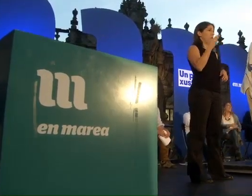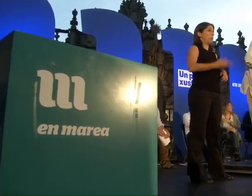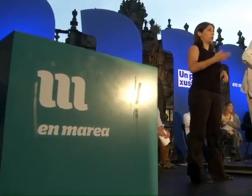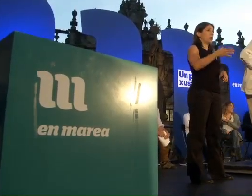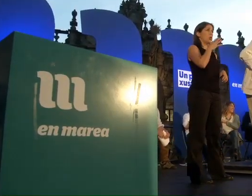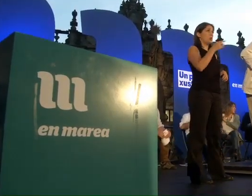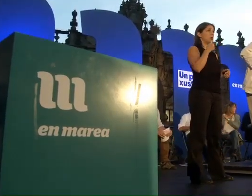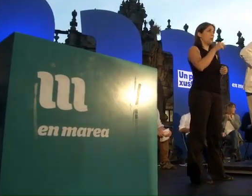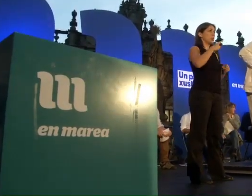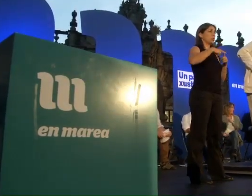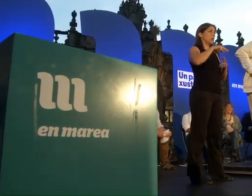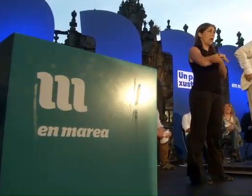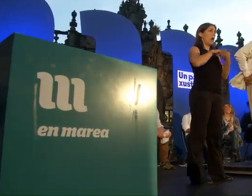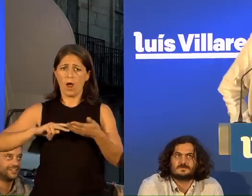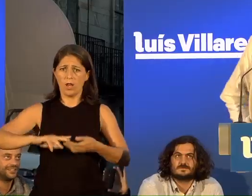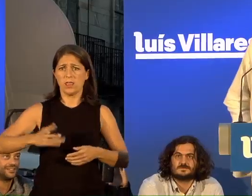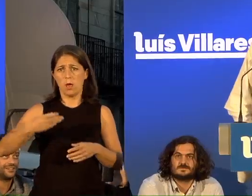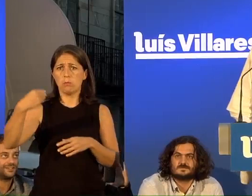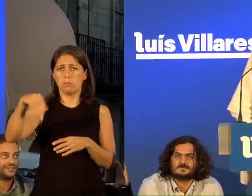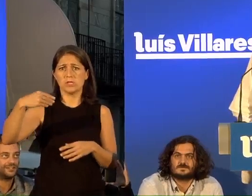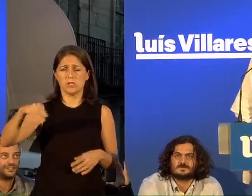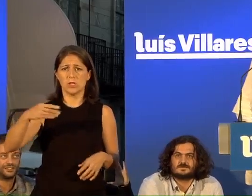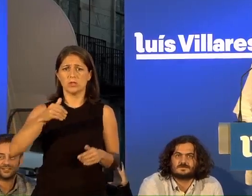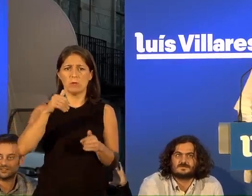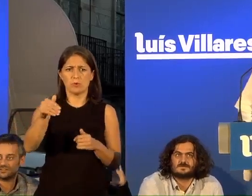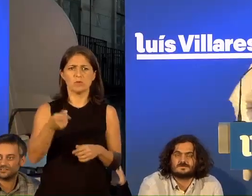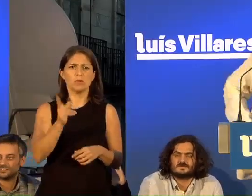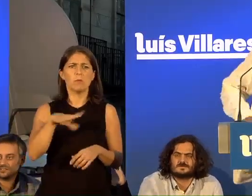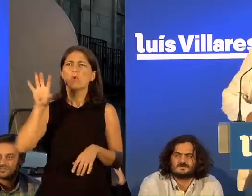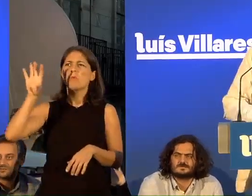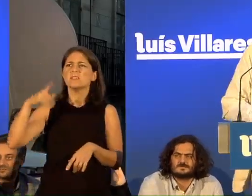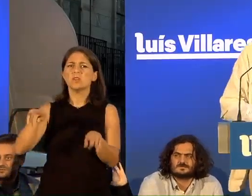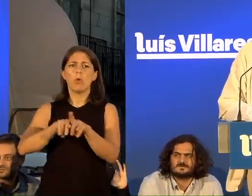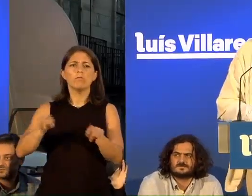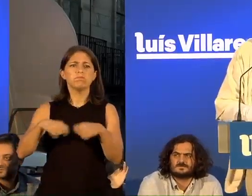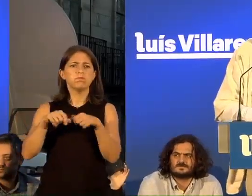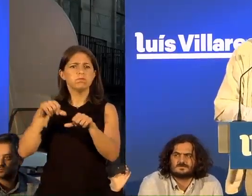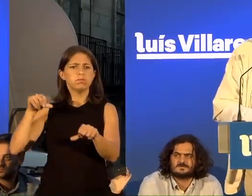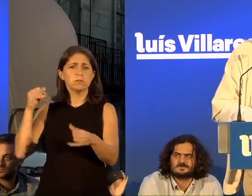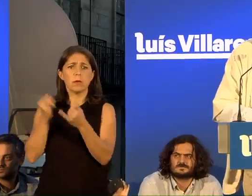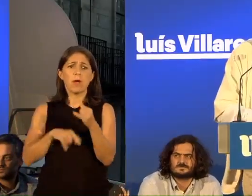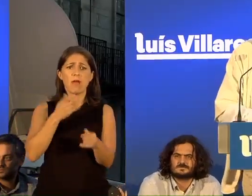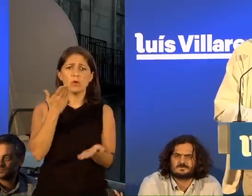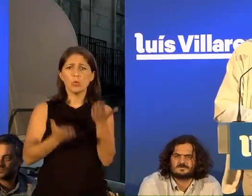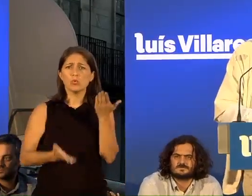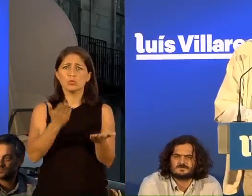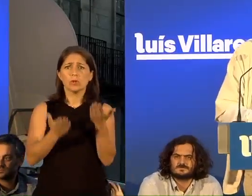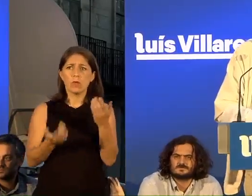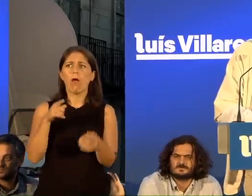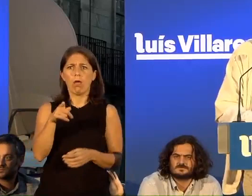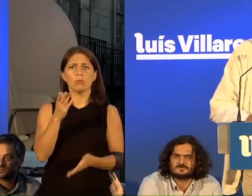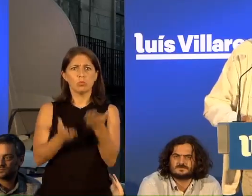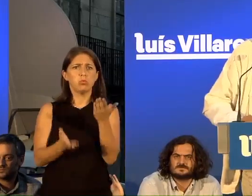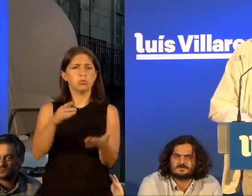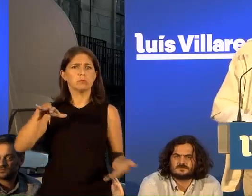de Galicia, un magistrado incorruptible, que nun país destruído e onde se impuxa a injustiza vai facer